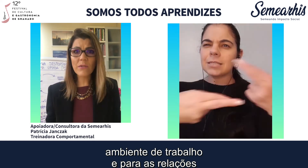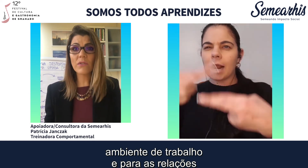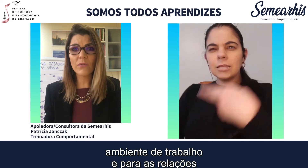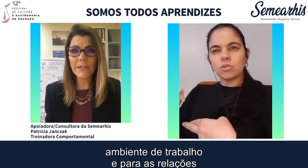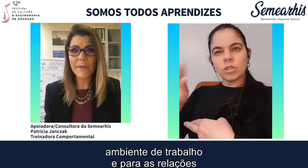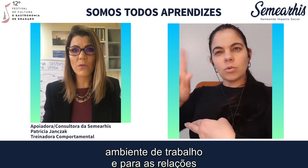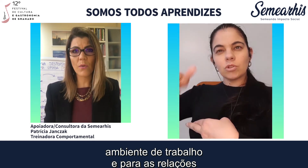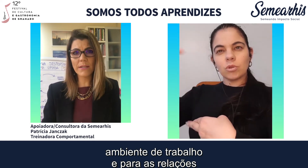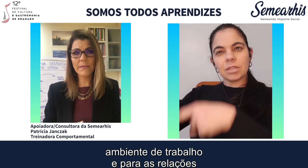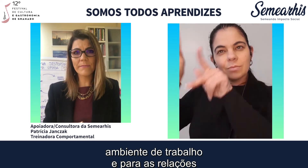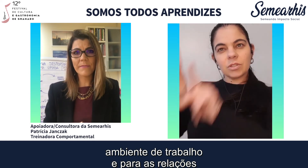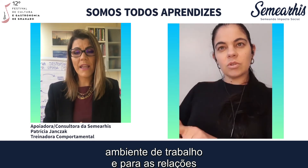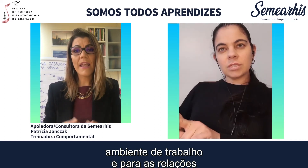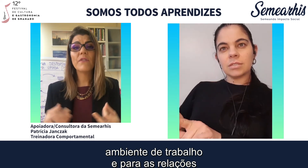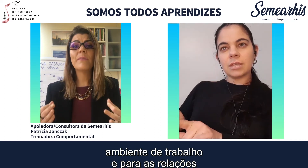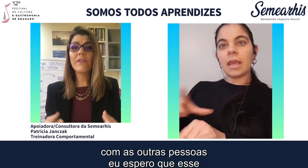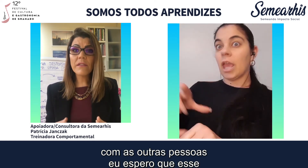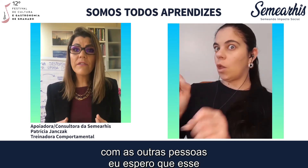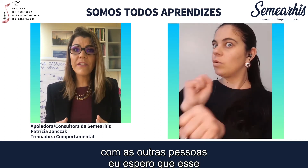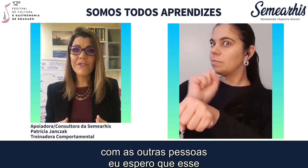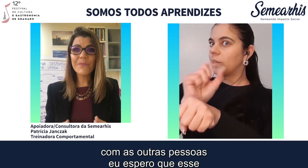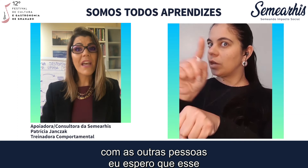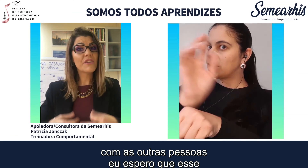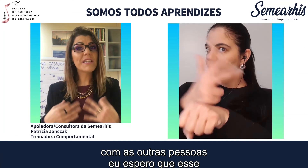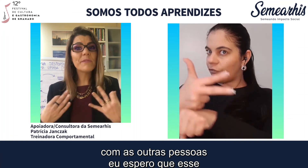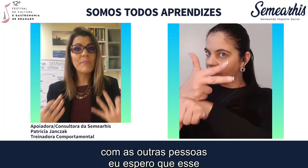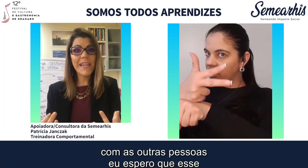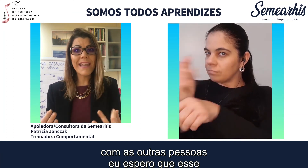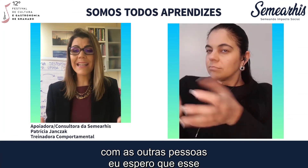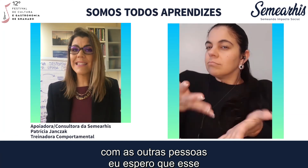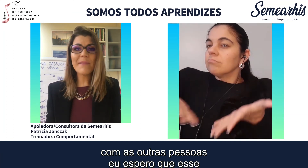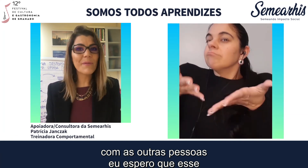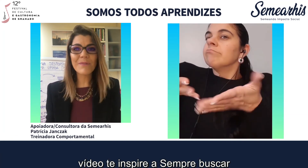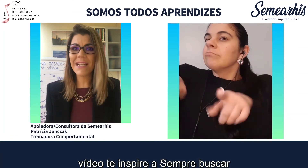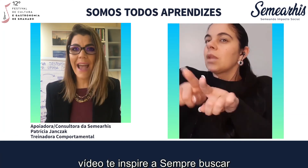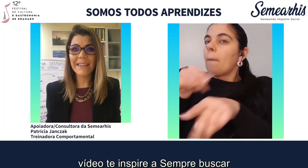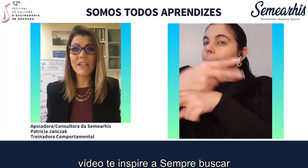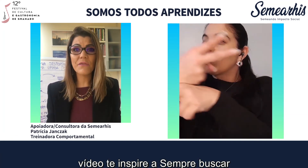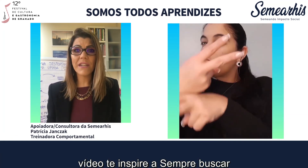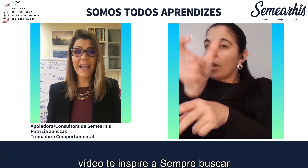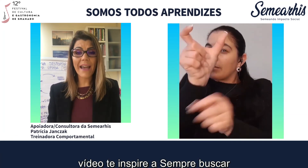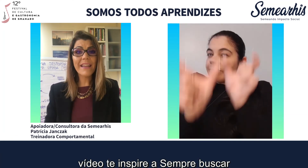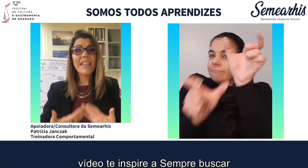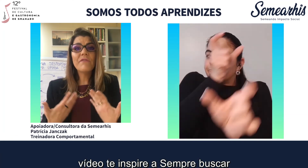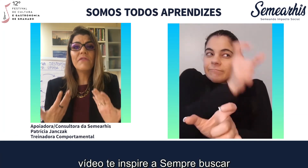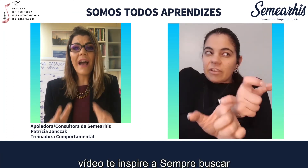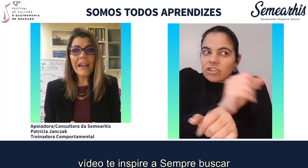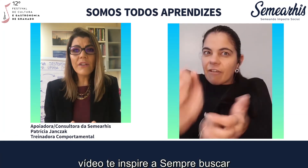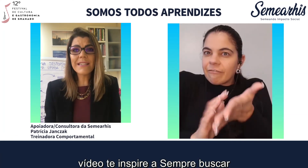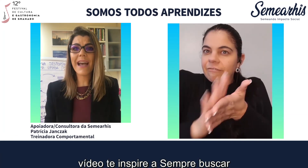relações com as outras pessoas? Eu espero que esse vídeo te inspire a sempre buscar, identificar